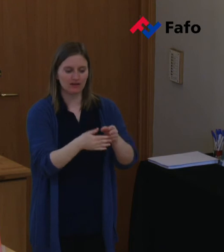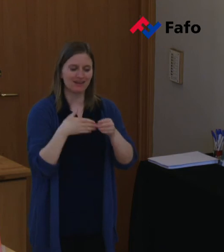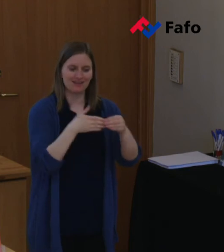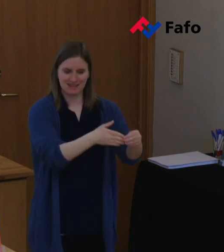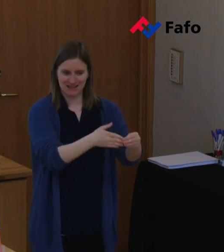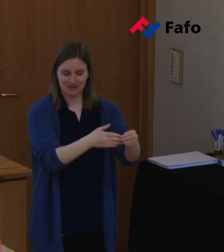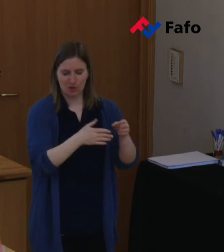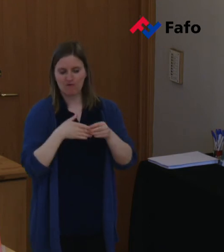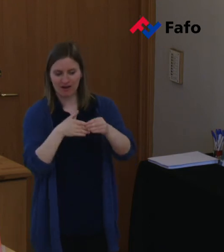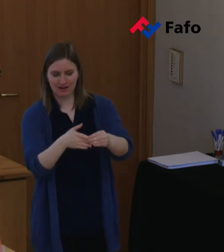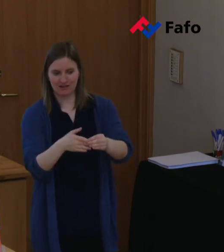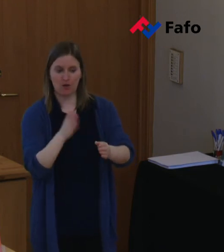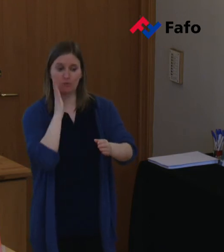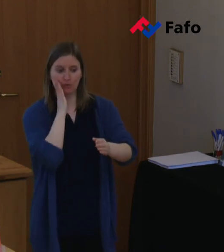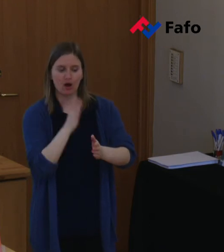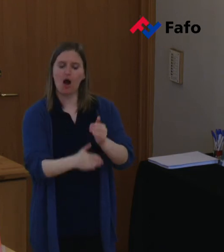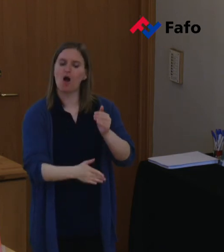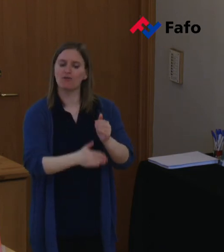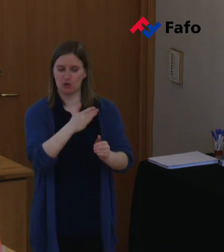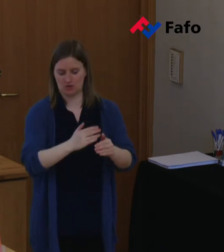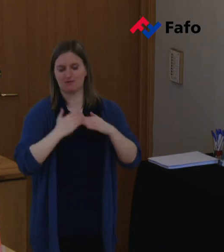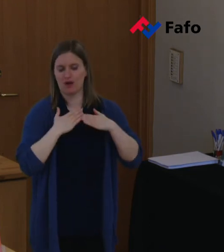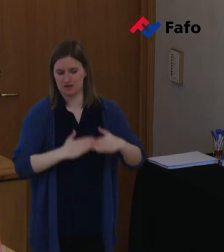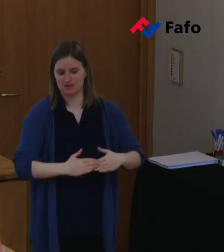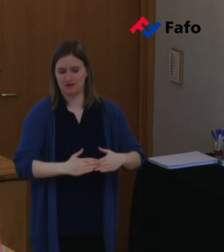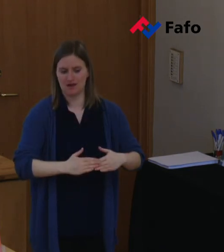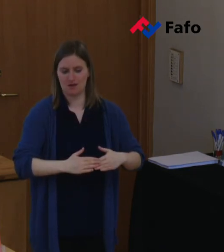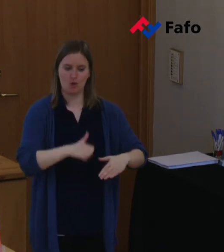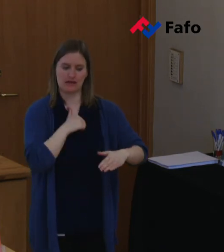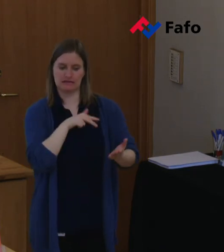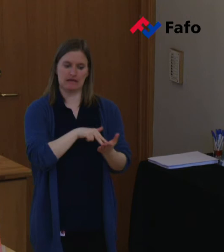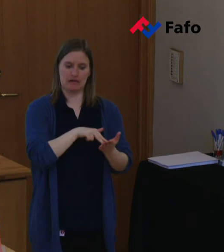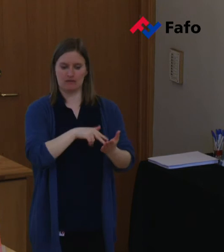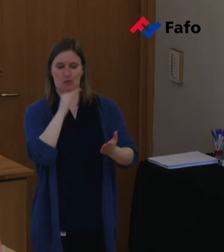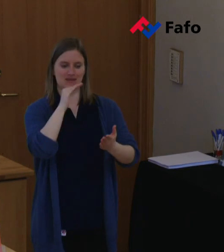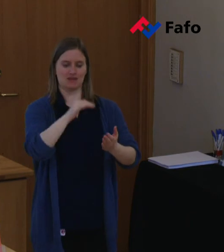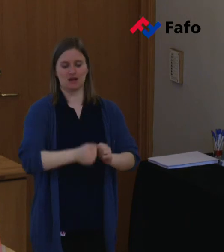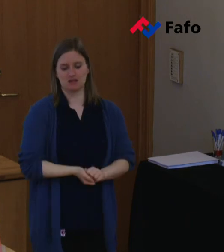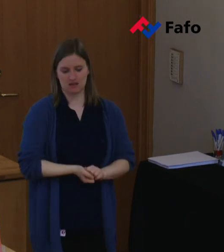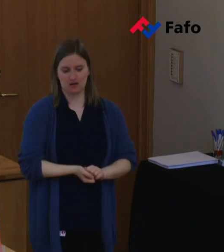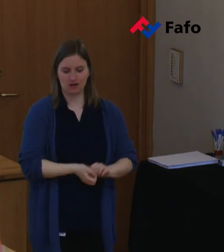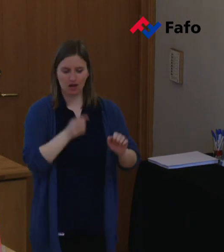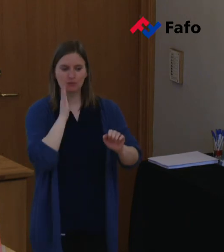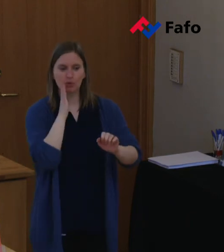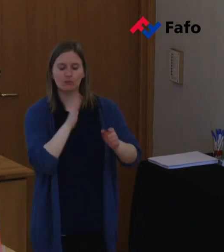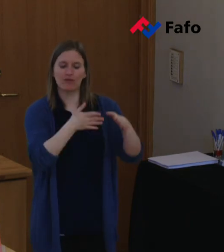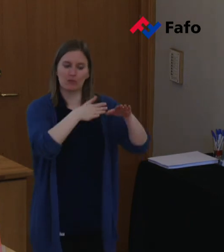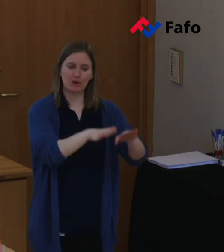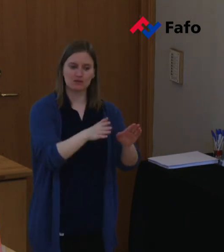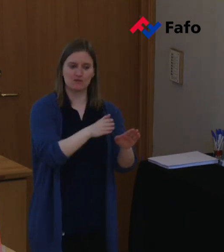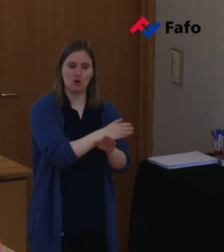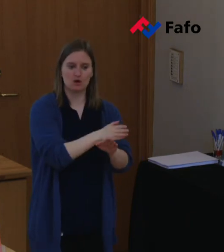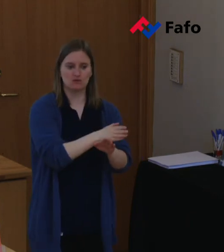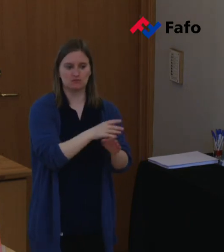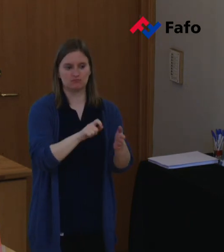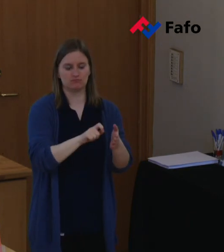at bolig det helt avgjørende for helse og for selvstendighet og mestring, og at det må være på plass før utskrivning fra